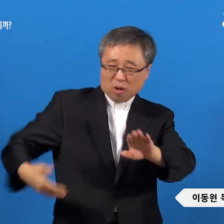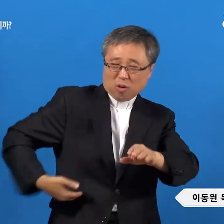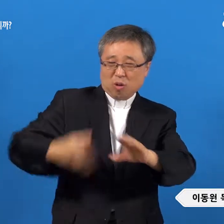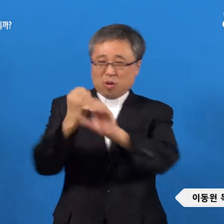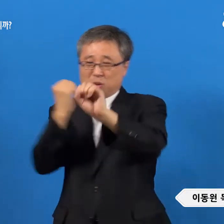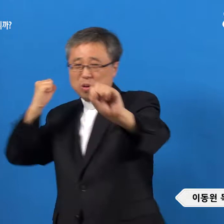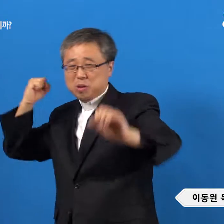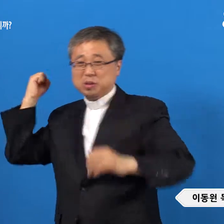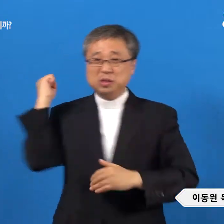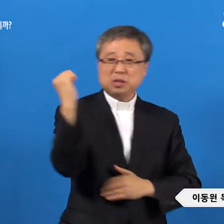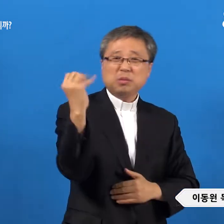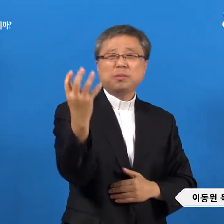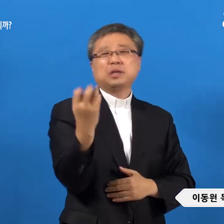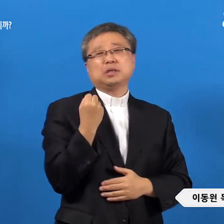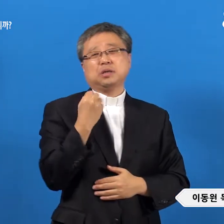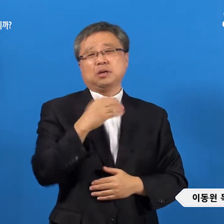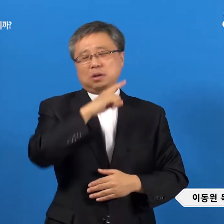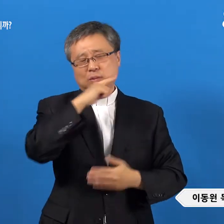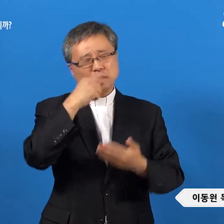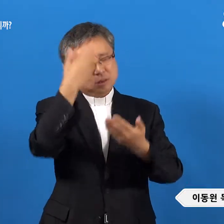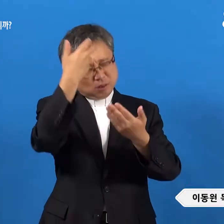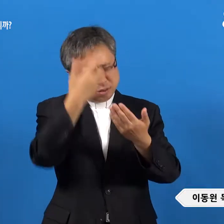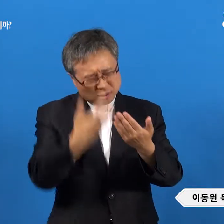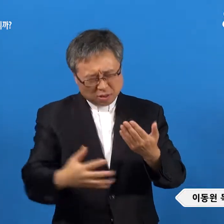창에 찔림을 받으시고 피를 흘리시고 머리에